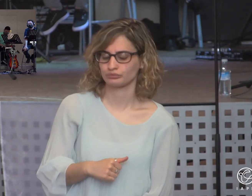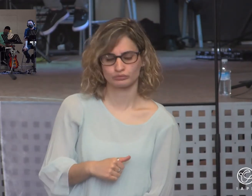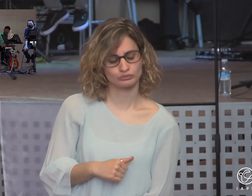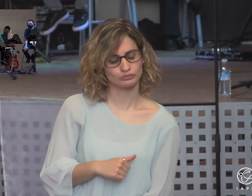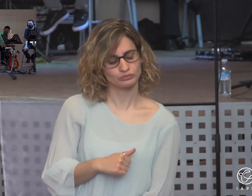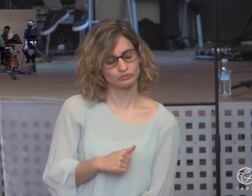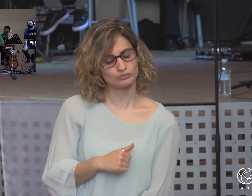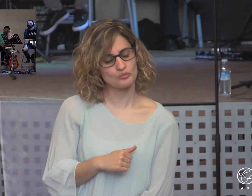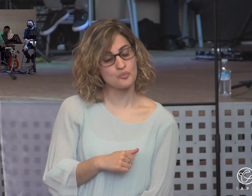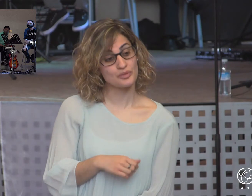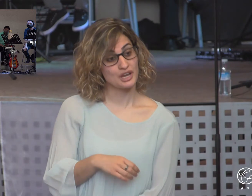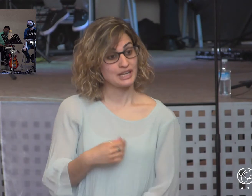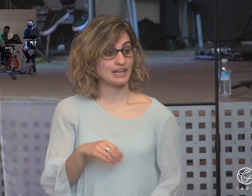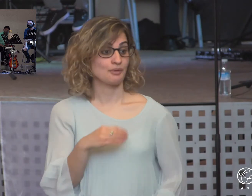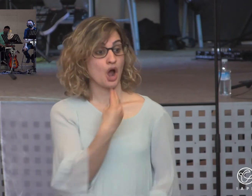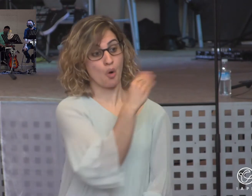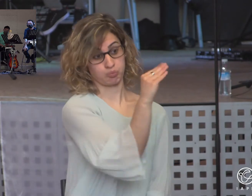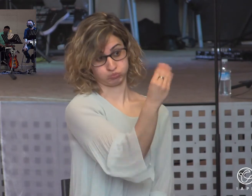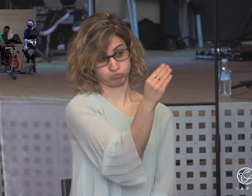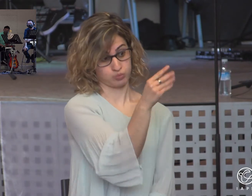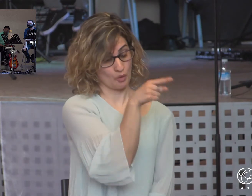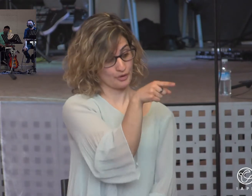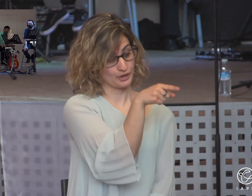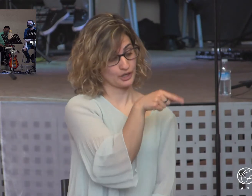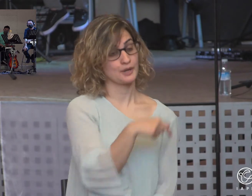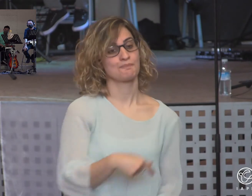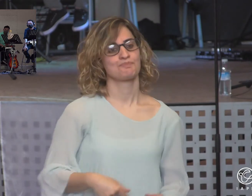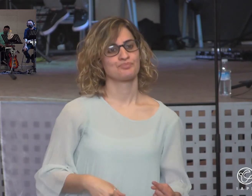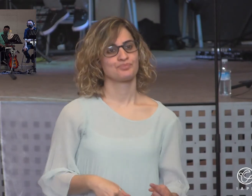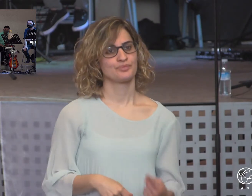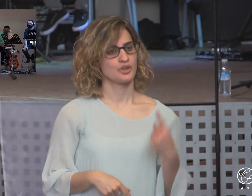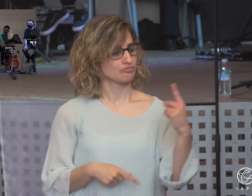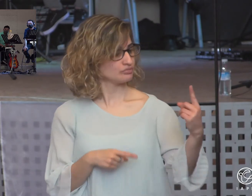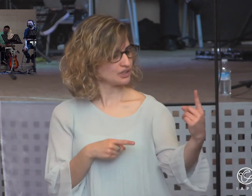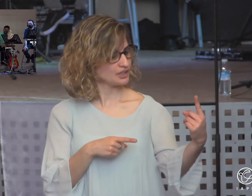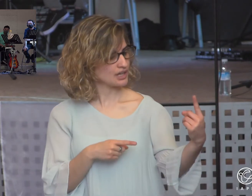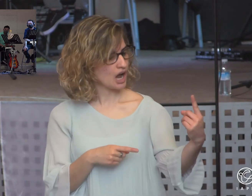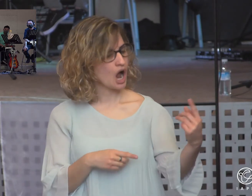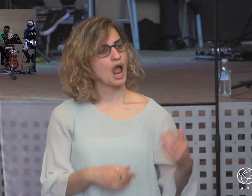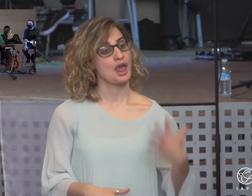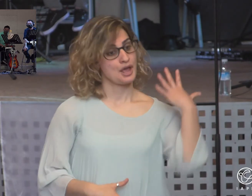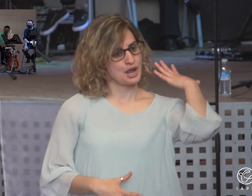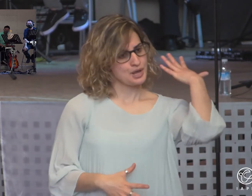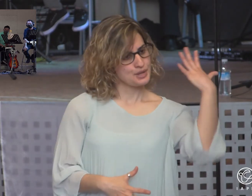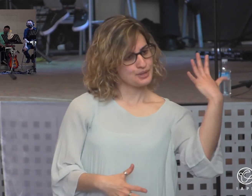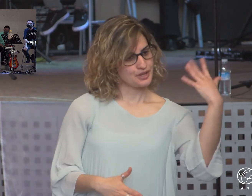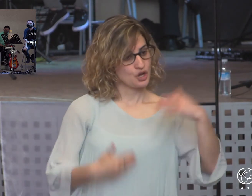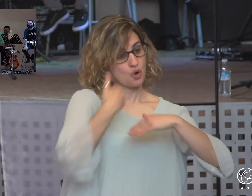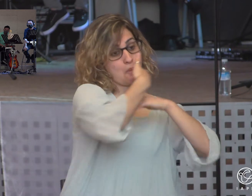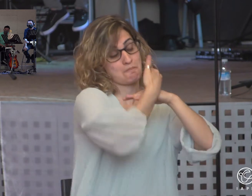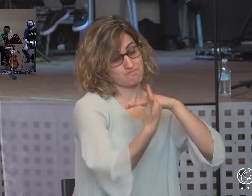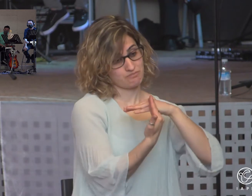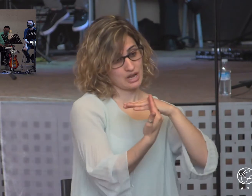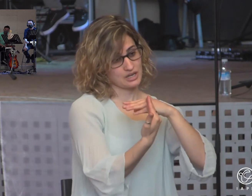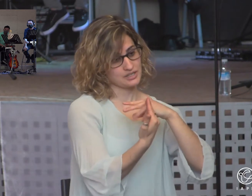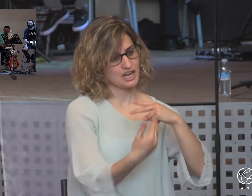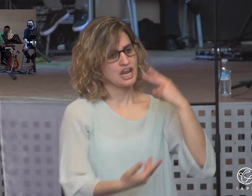jovencito tenía 5 panecillos y 2 pececillos.